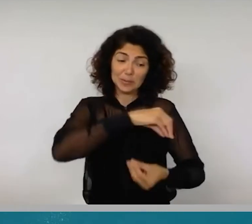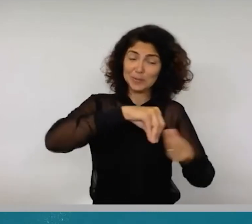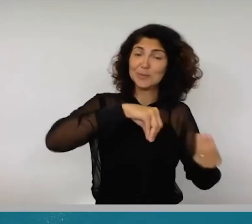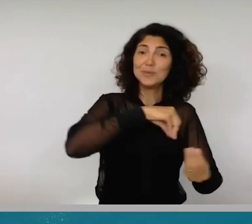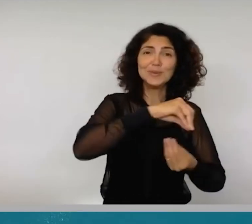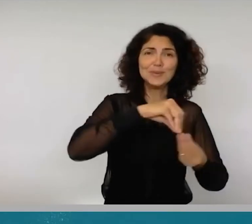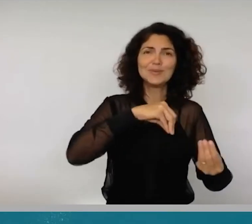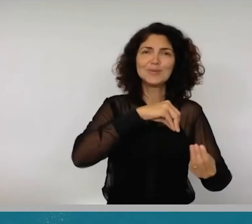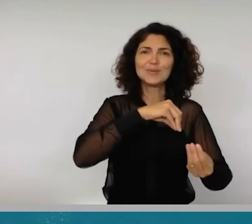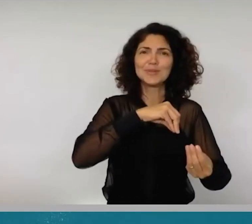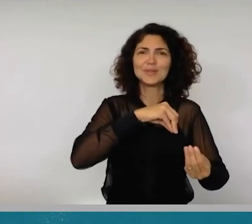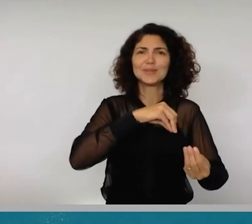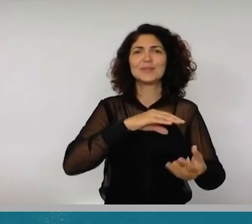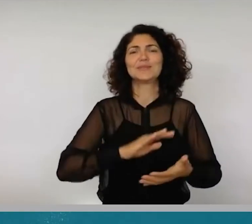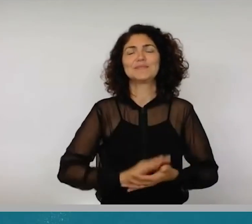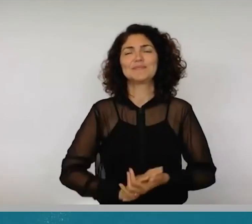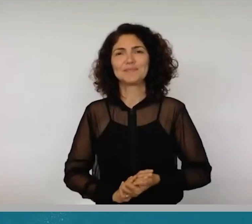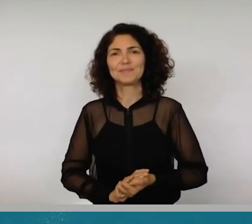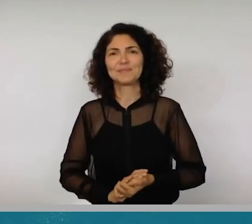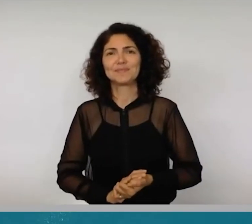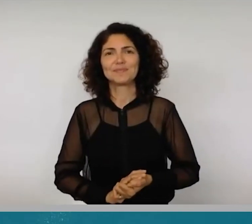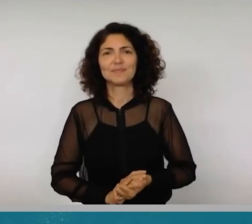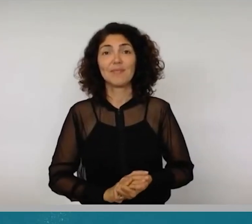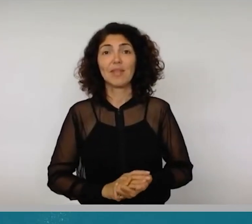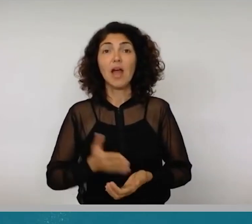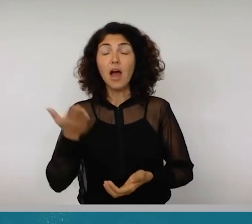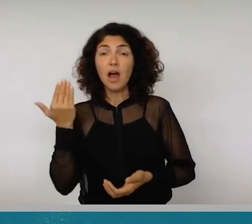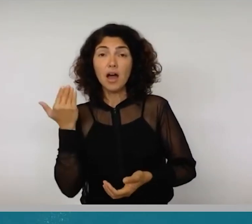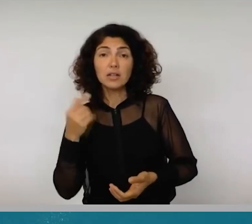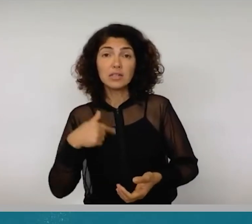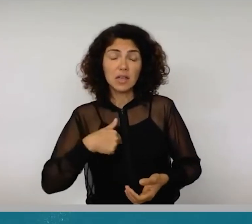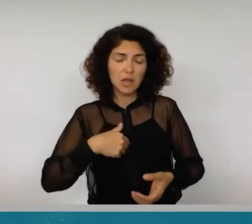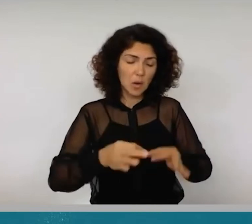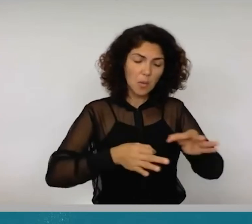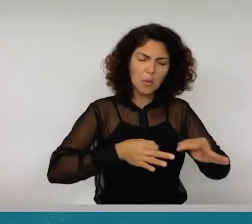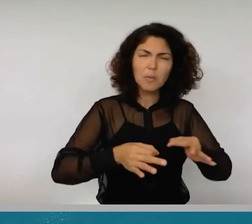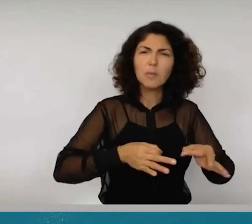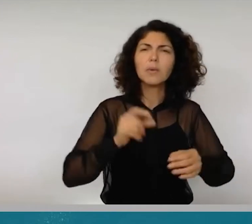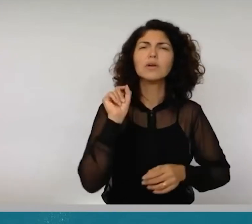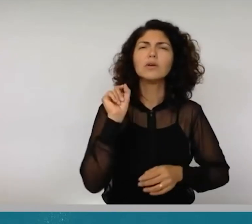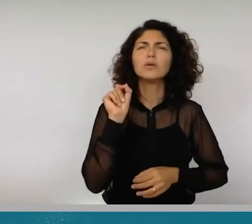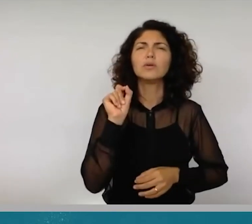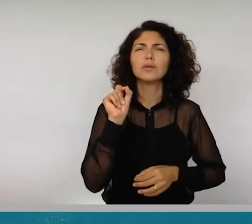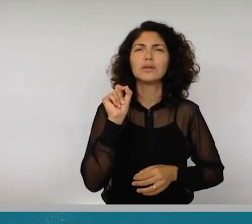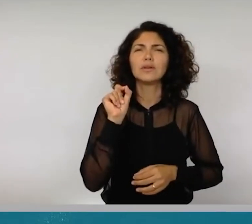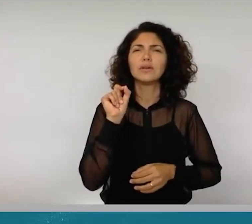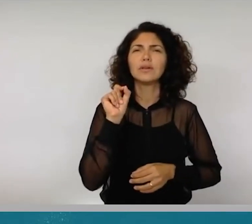O que eu preparei aqui é o seguinte. Qual a origem do dinheiro?